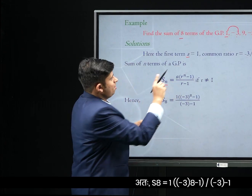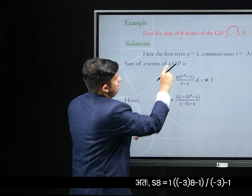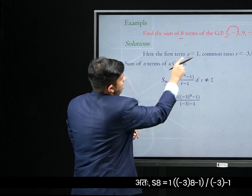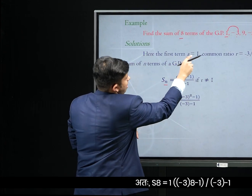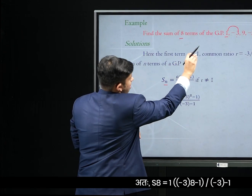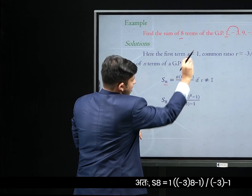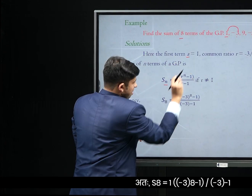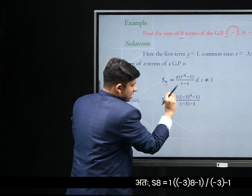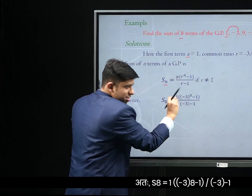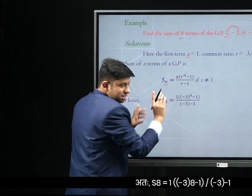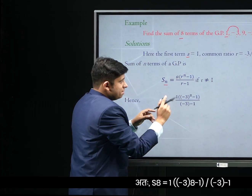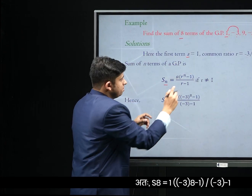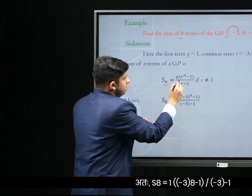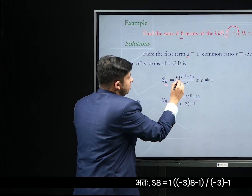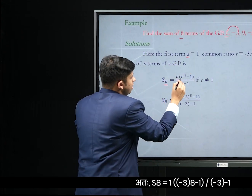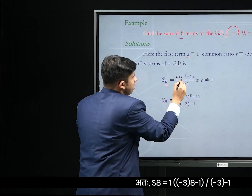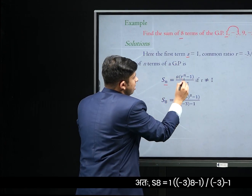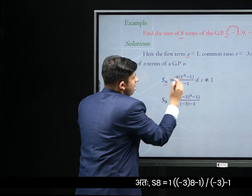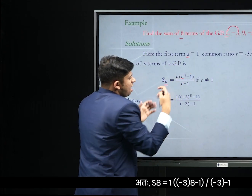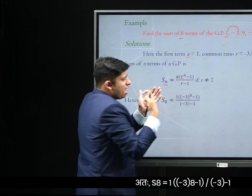बटा -3 1